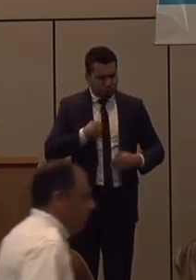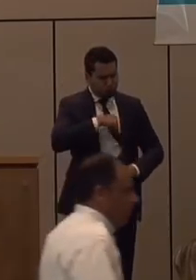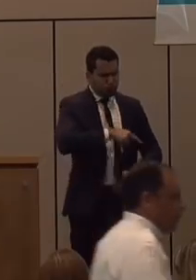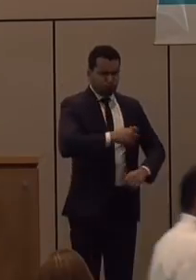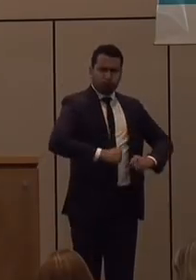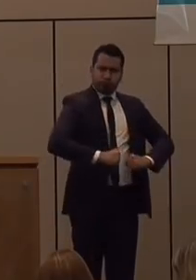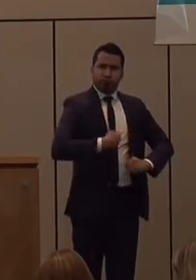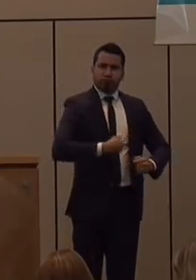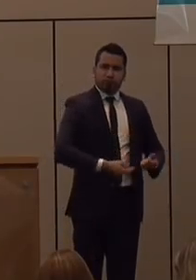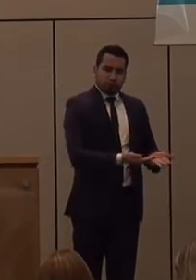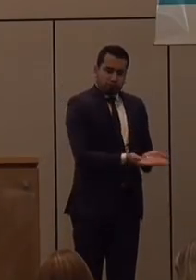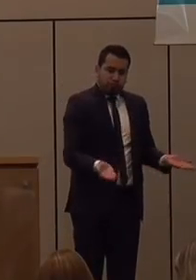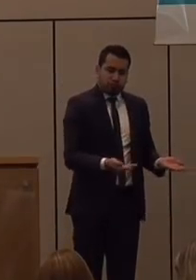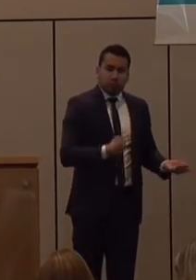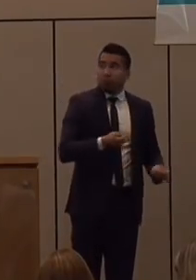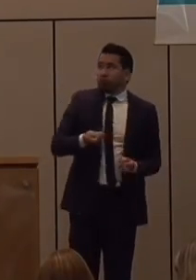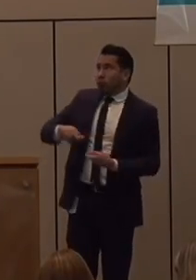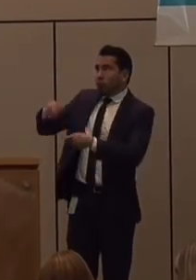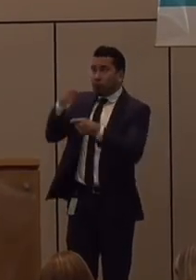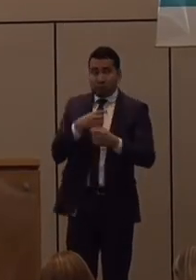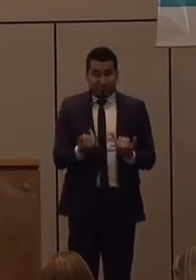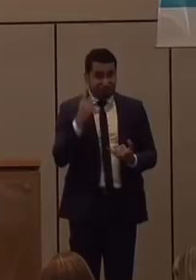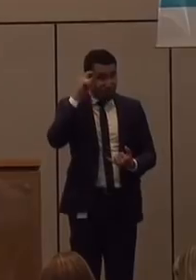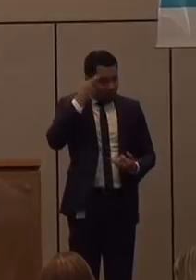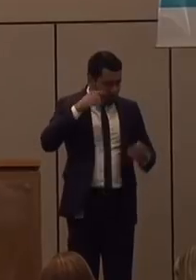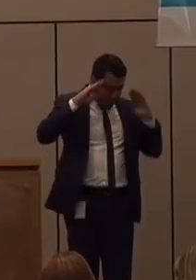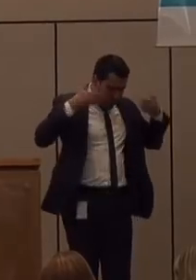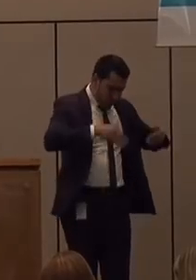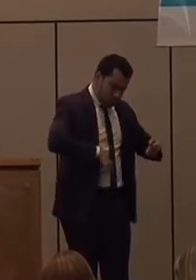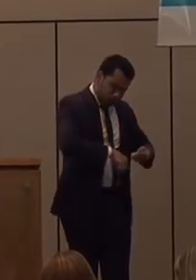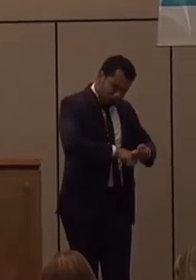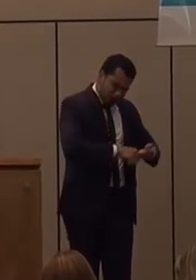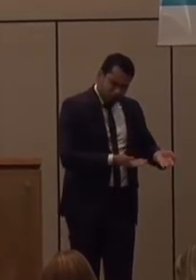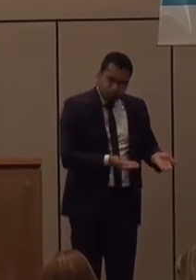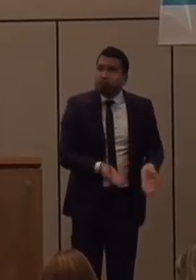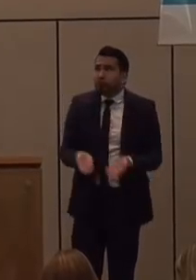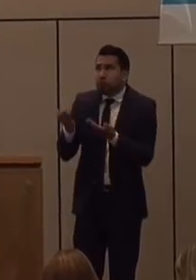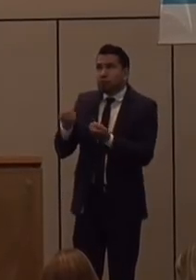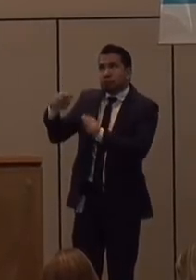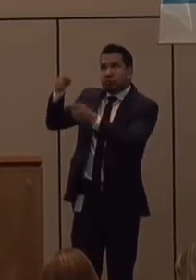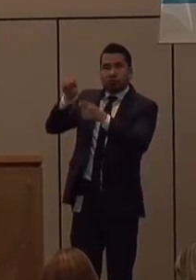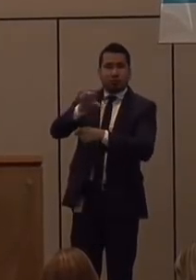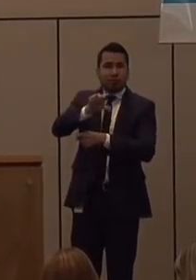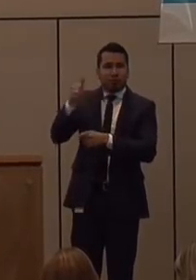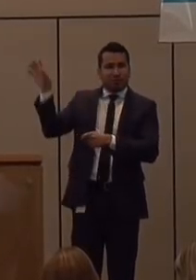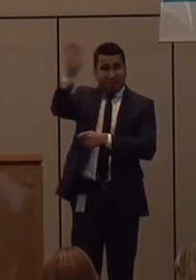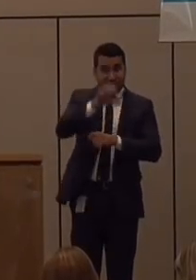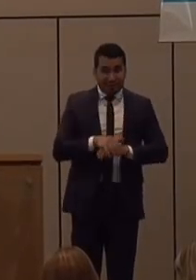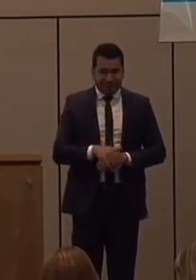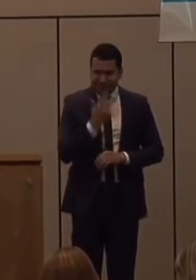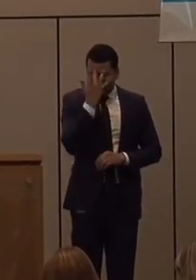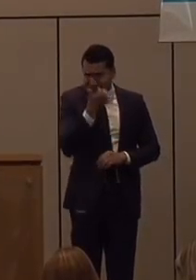en lo que estamos haciendo en el gobierno para apoyar y las exportaciones y por qué porque se ha